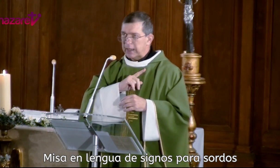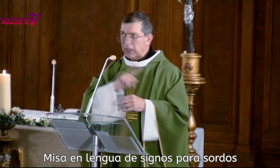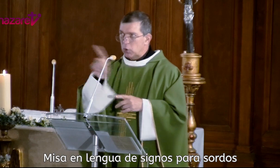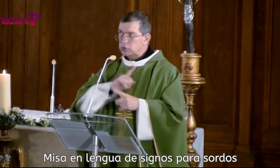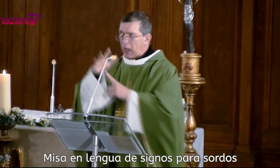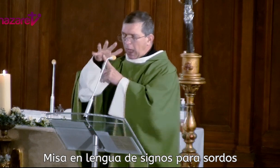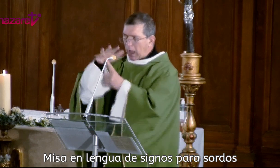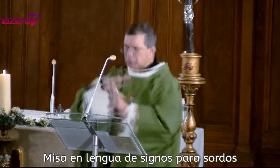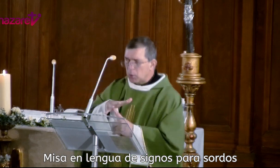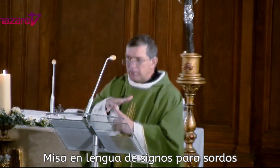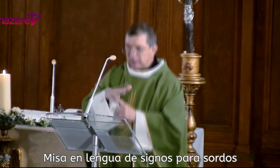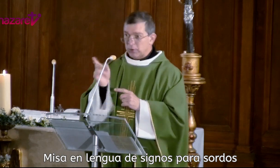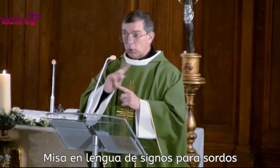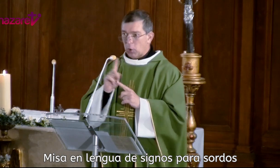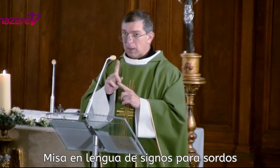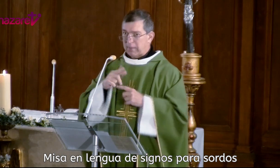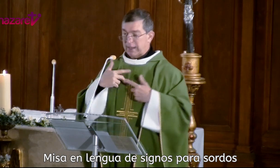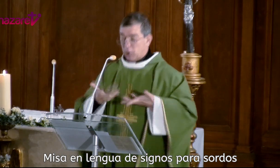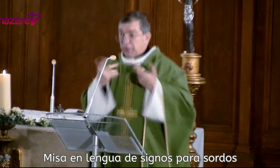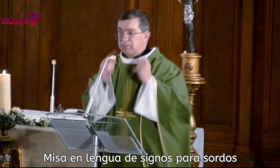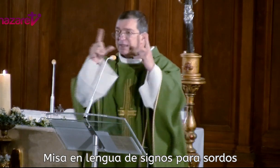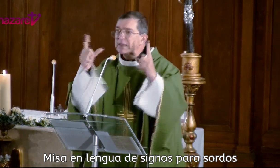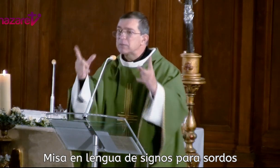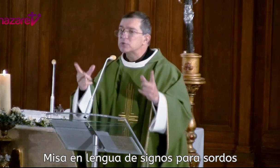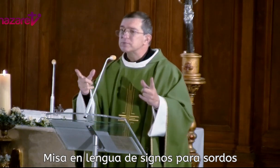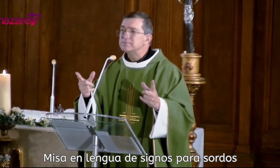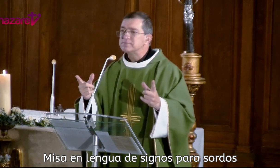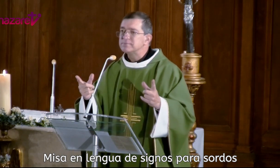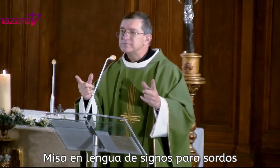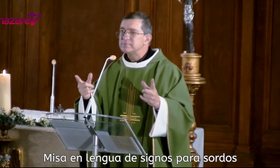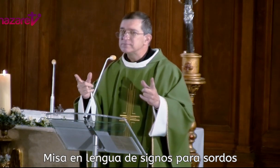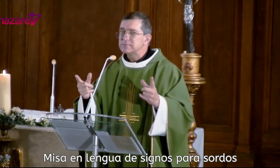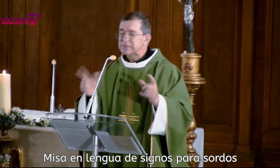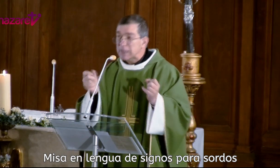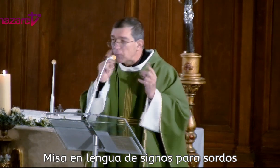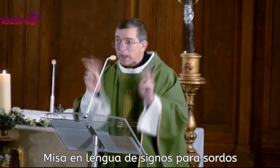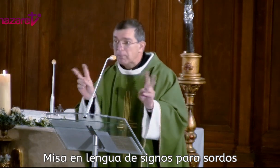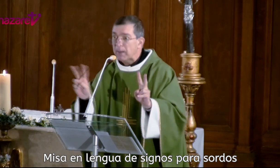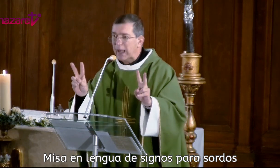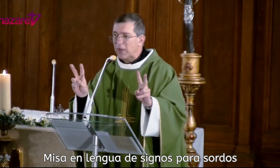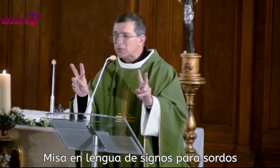nos abrume, no, para que nos despertemos, estemos espabilados.